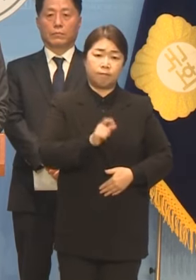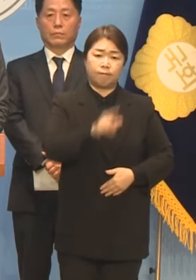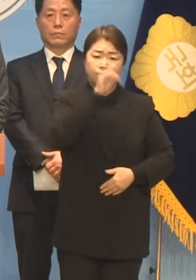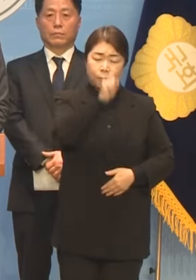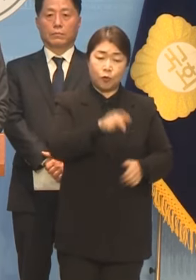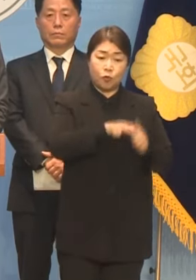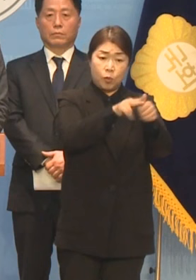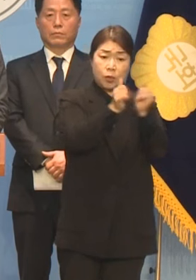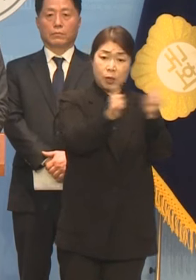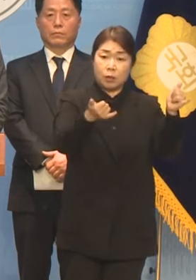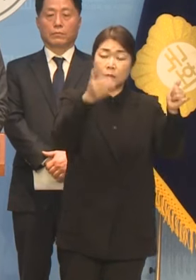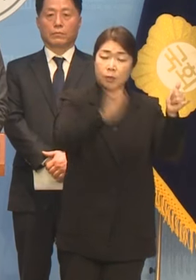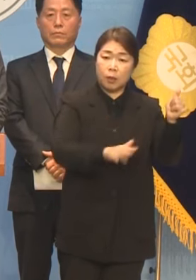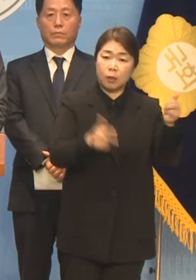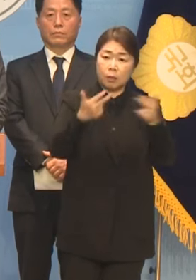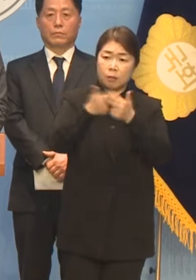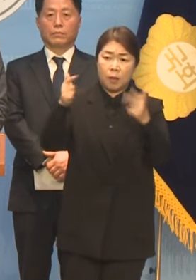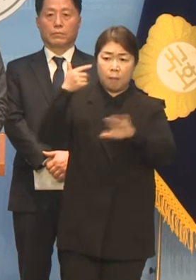좋은